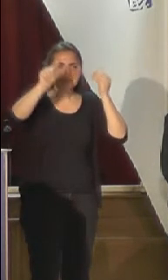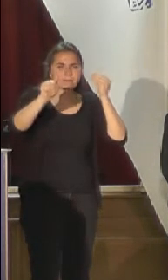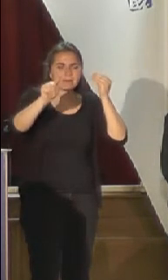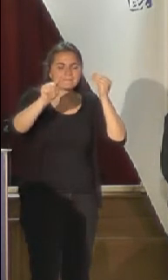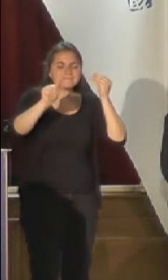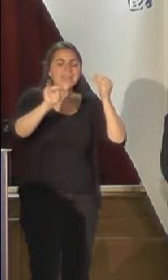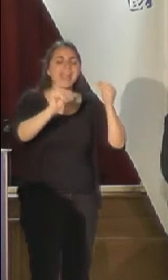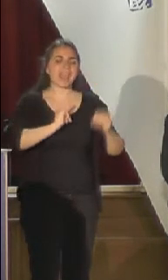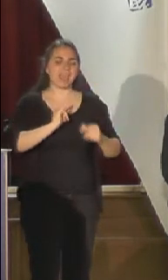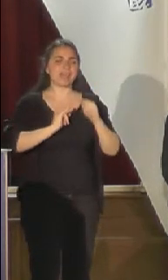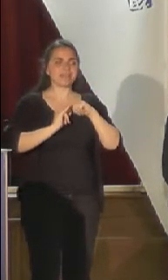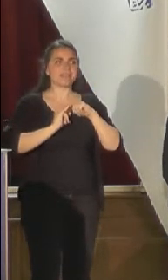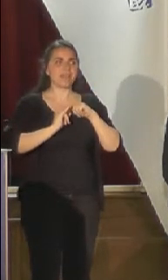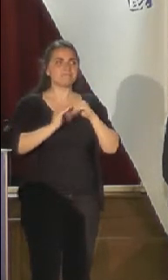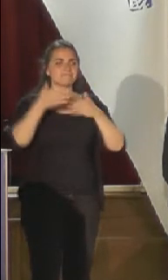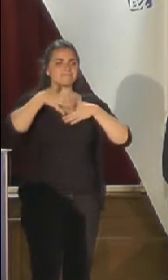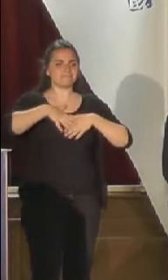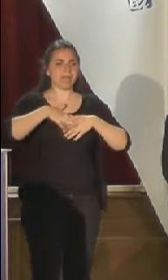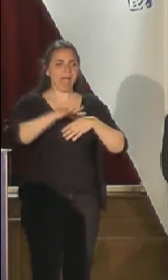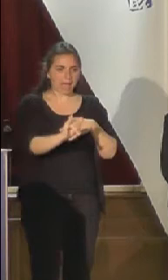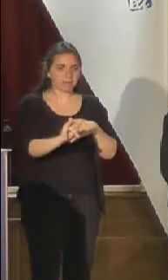identidade de seu.